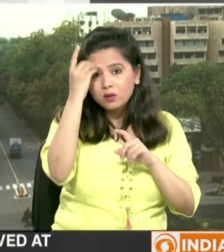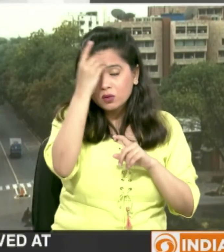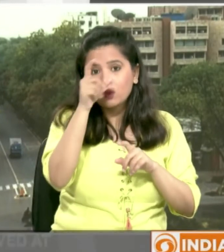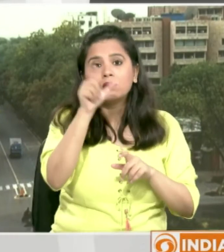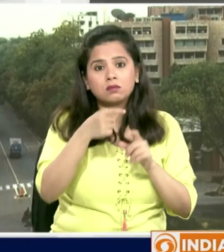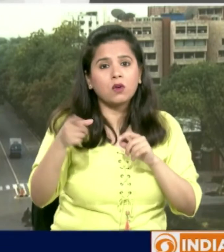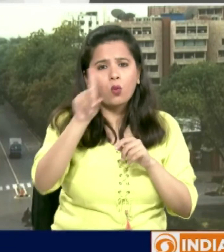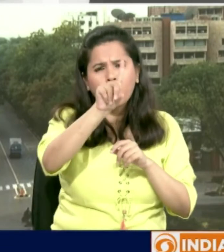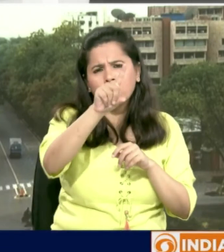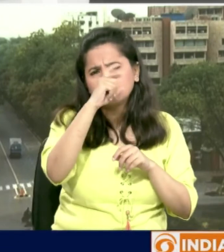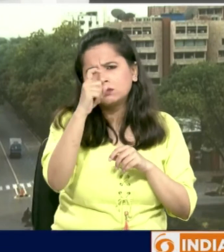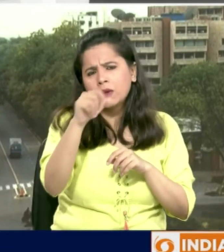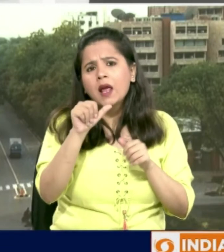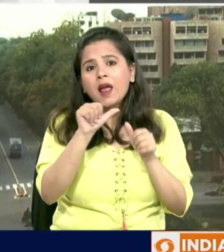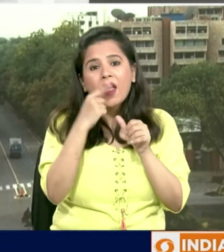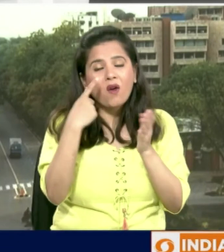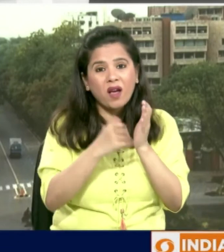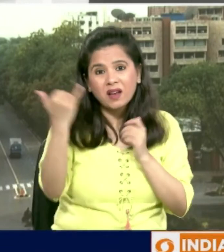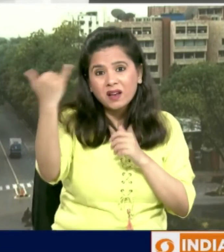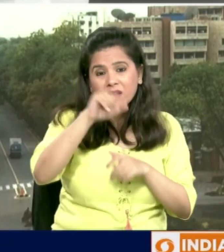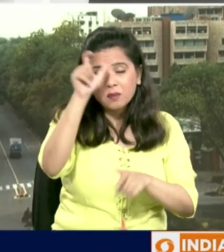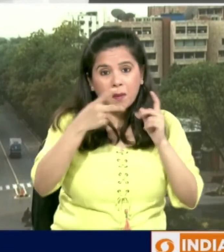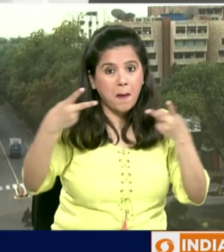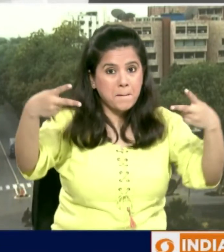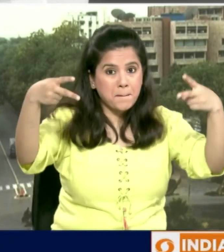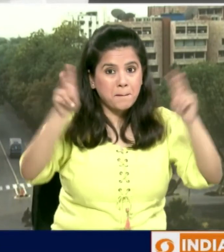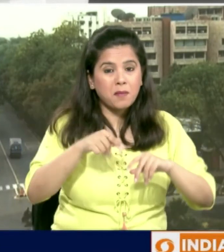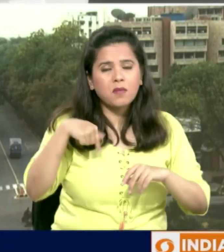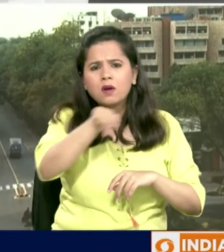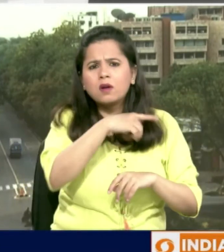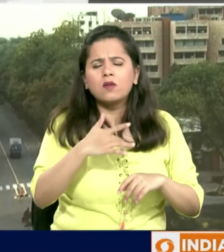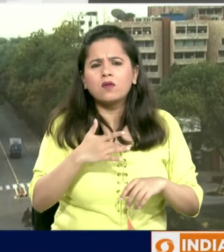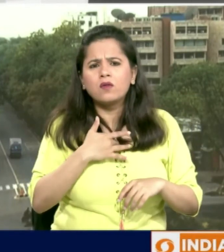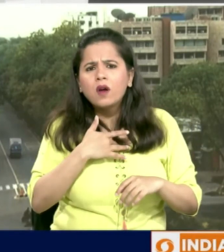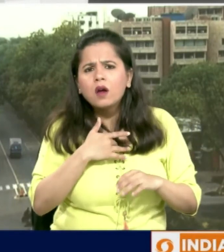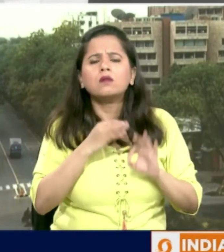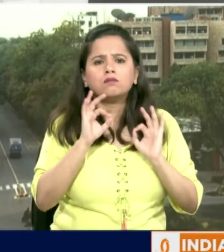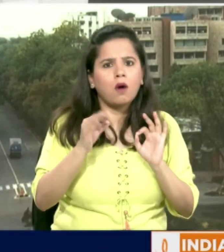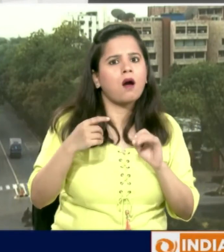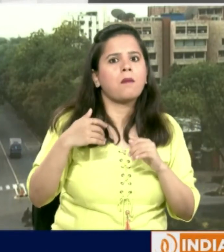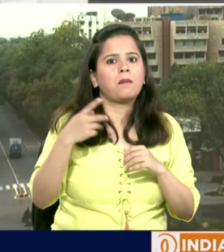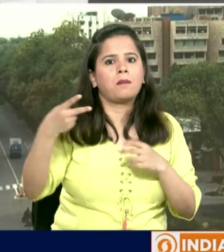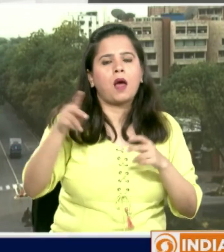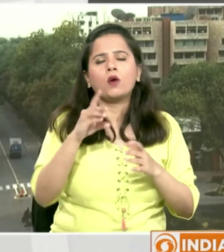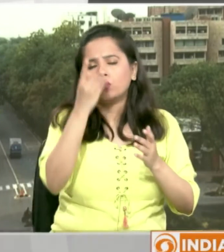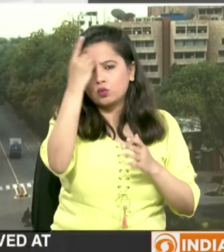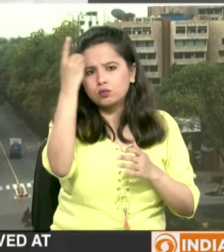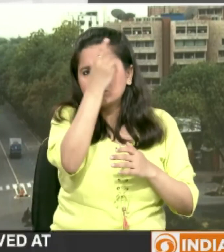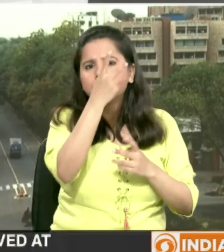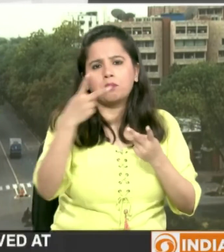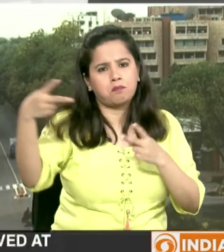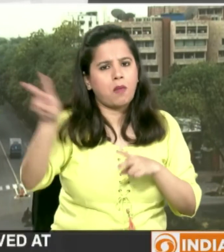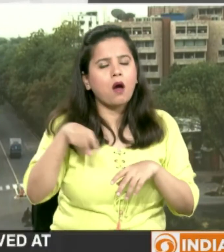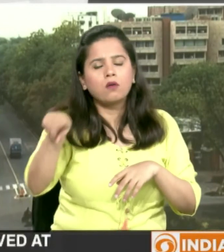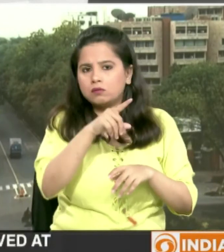हैं। ये एयर इंडिया एक्सप्रेस की फ्लाइट है। जो भी गवर्नमेंट के रूल्स एंड रेगुलेशंस हैं वो उनको फॉलो किया जा रहा है। जो भी उनके